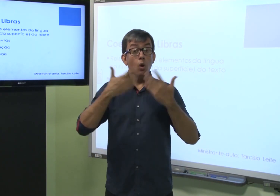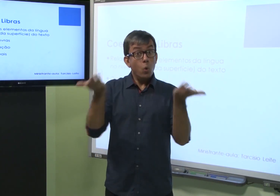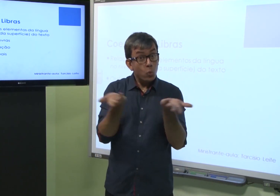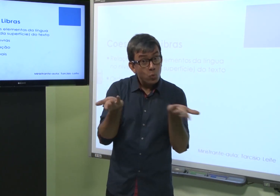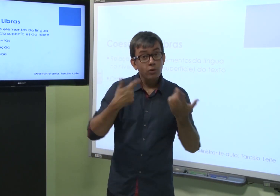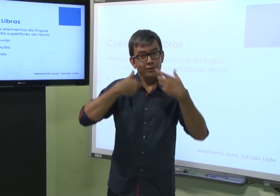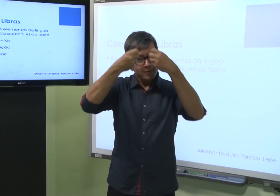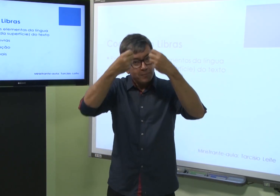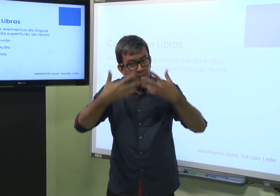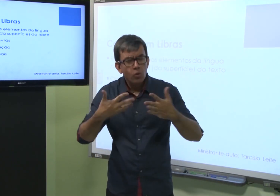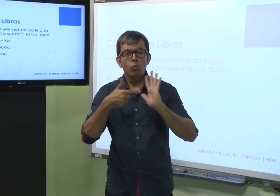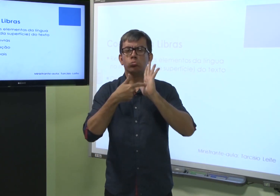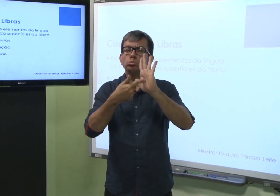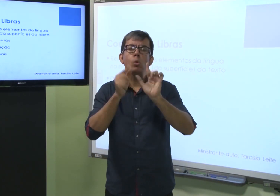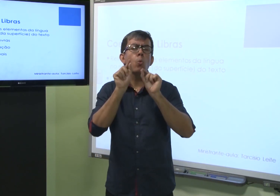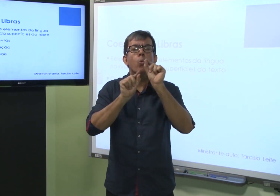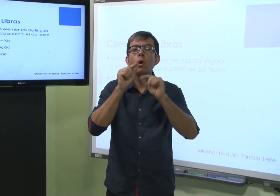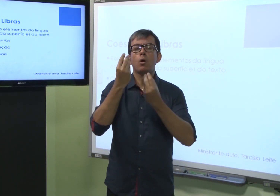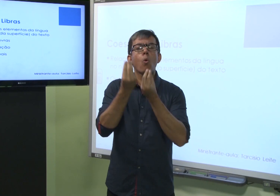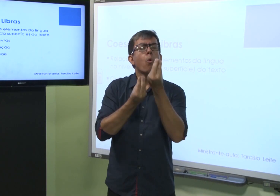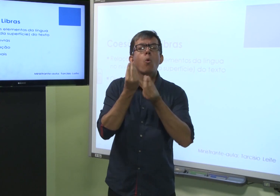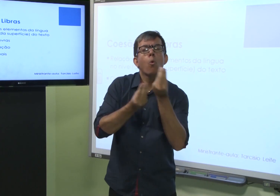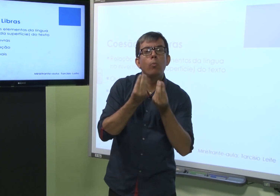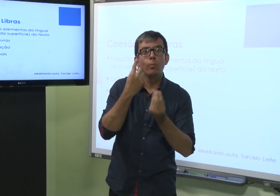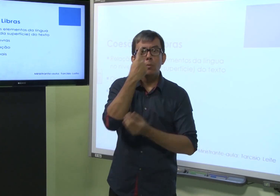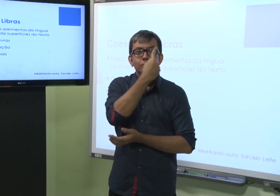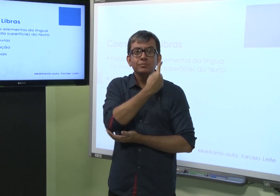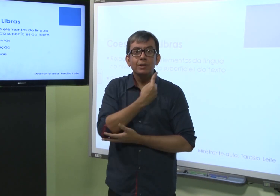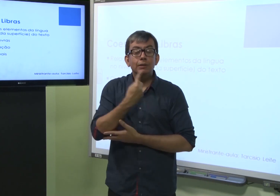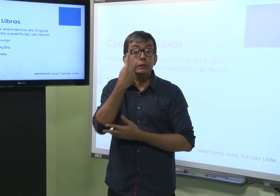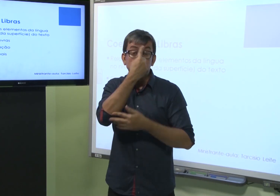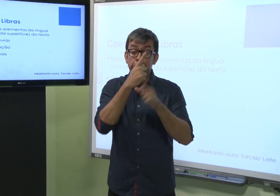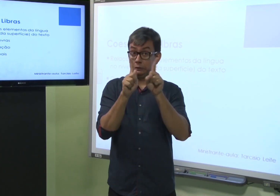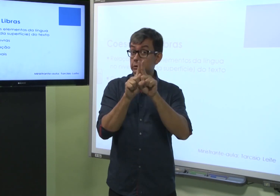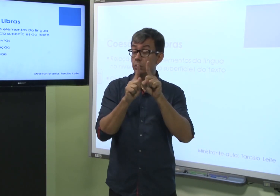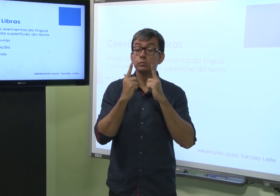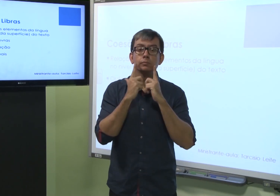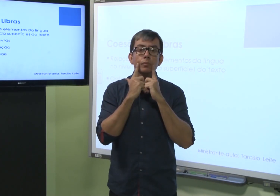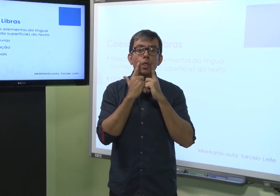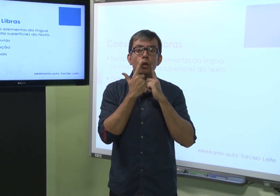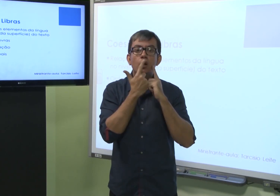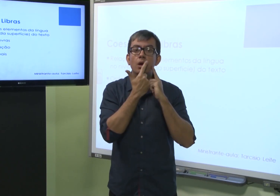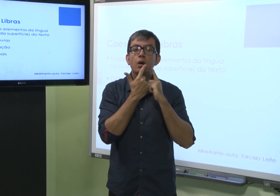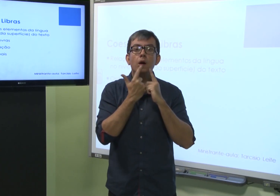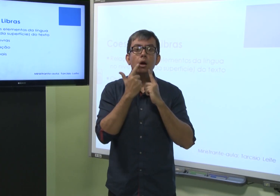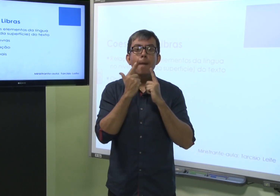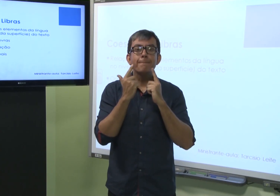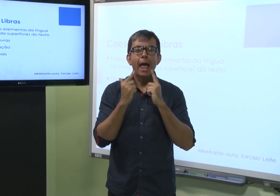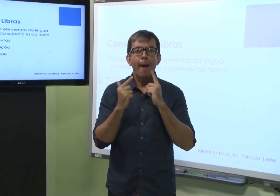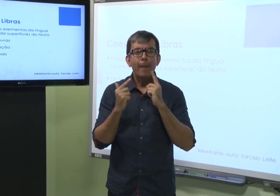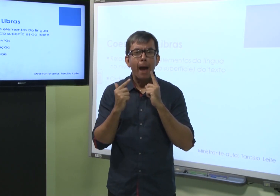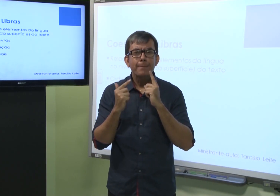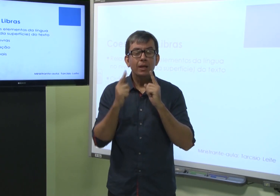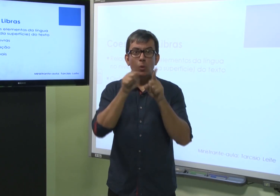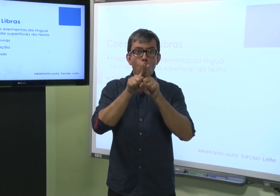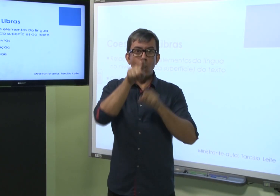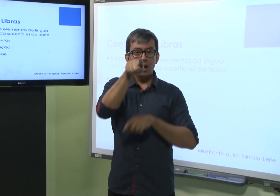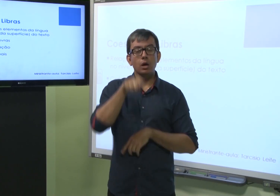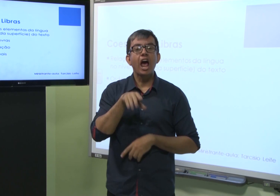vou apresentar o meu trabalho para o professor. Não. A expressão, ela mostra como que eu estou sinalizando. Eu